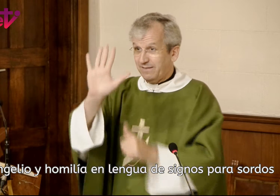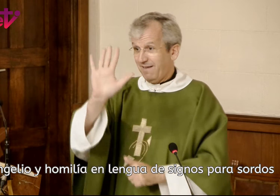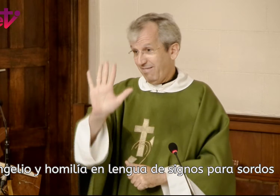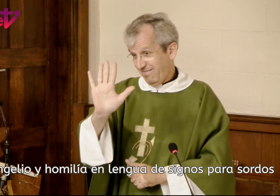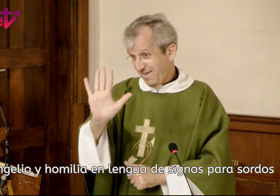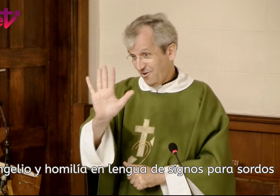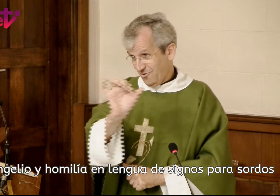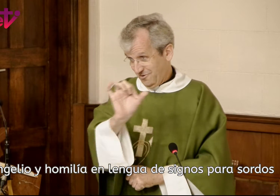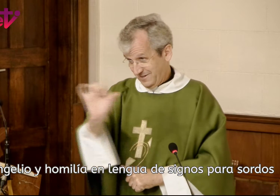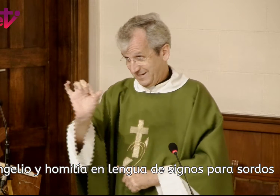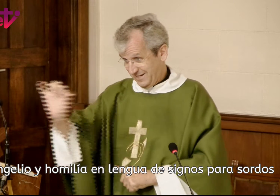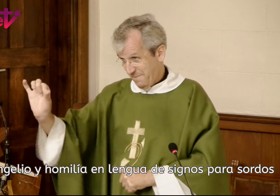durante